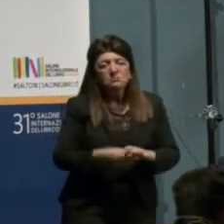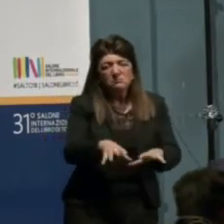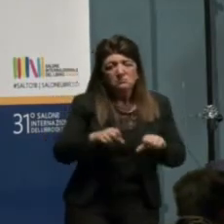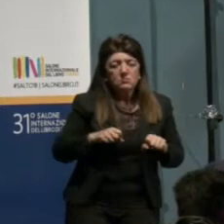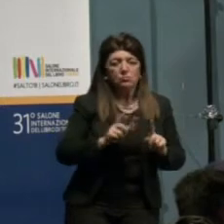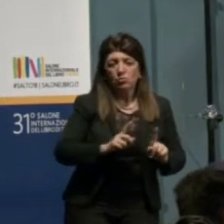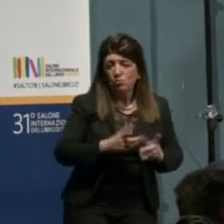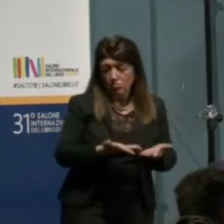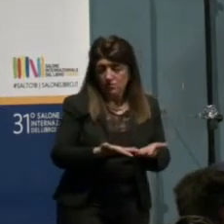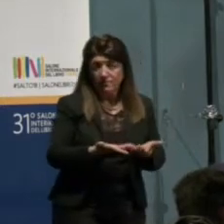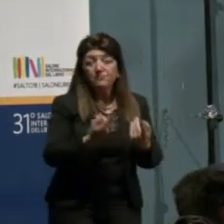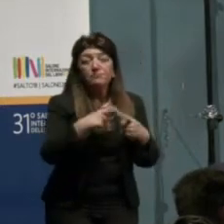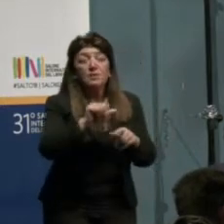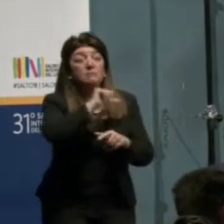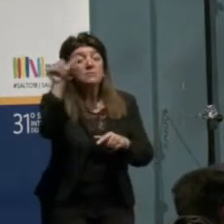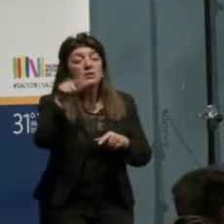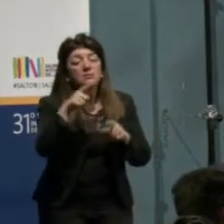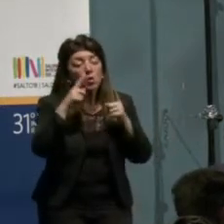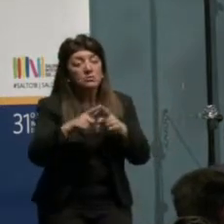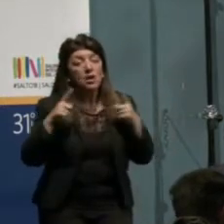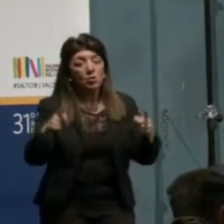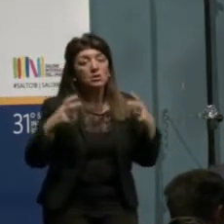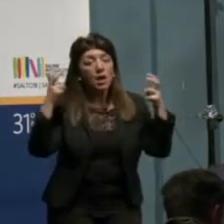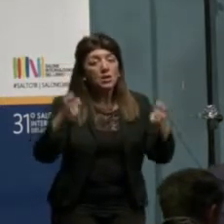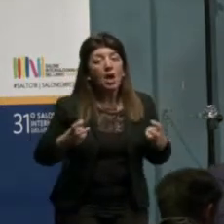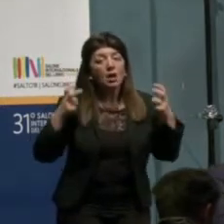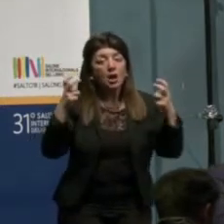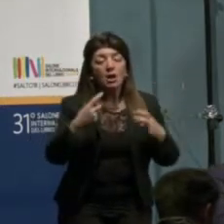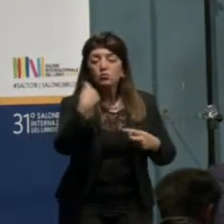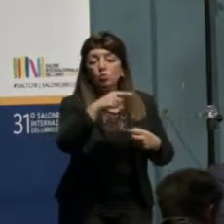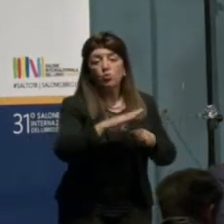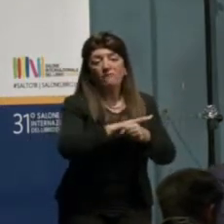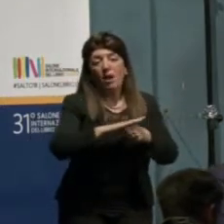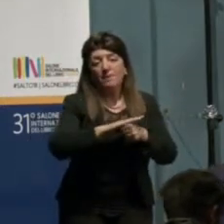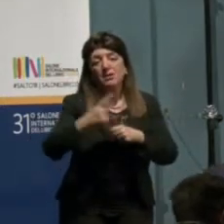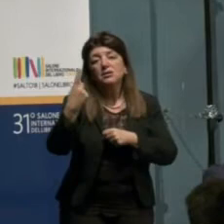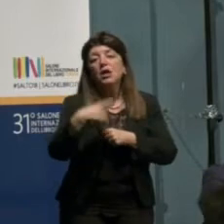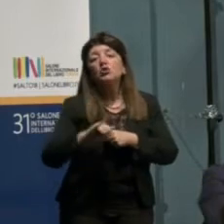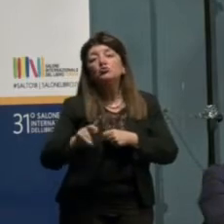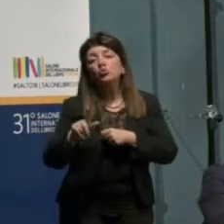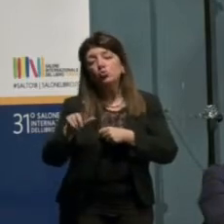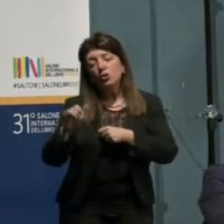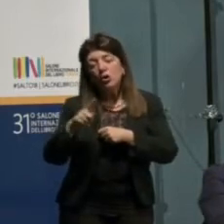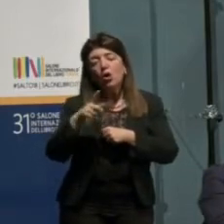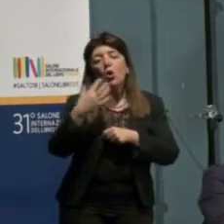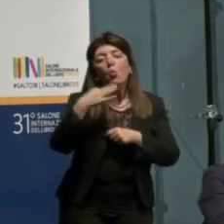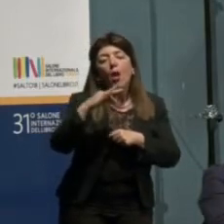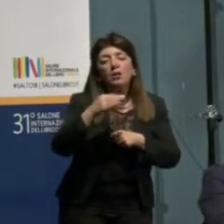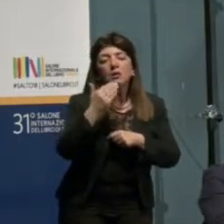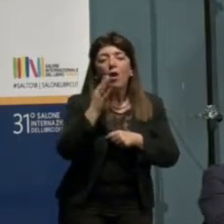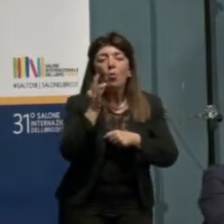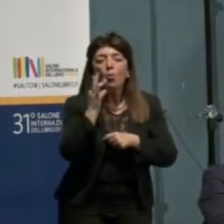dovuto alla straordinaria energia e della famiglia di giulio alla qualità anche umana dei suoi genitori